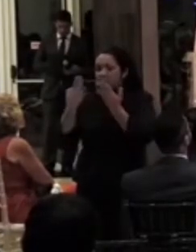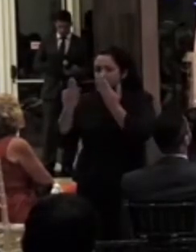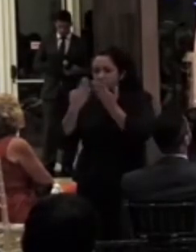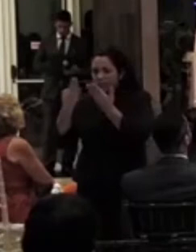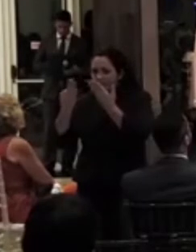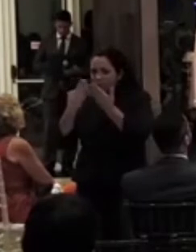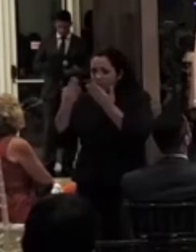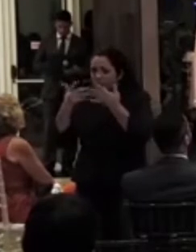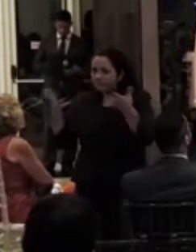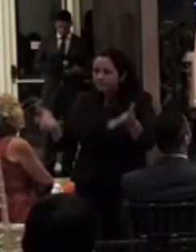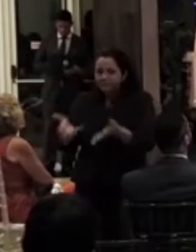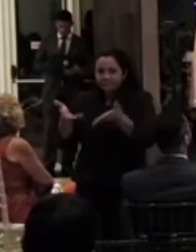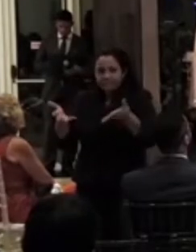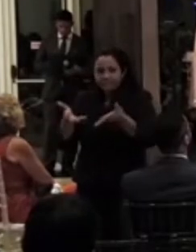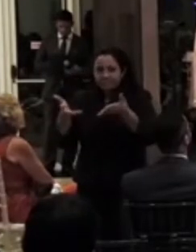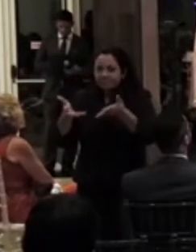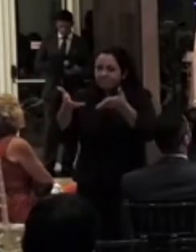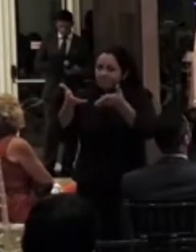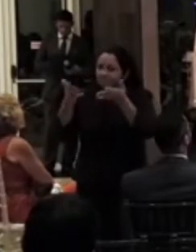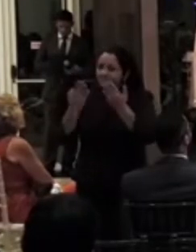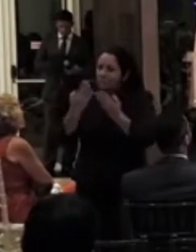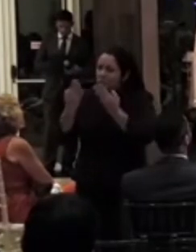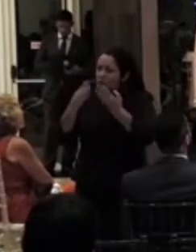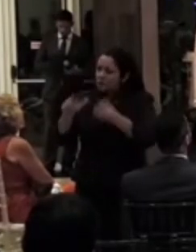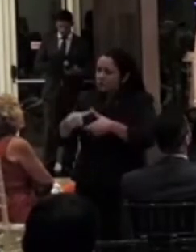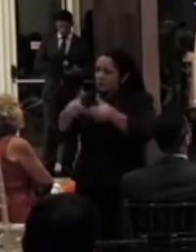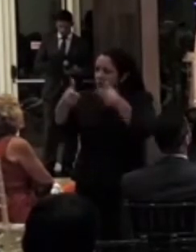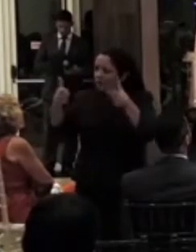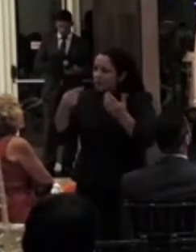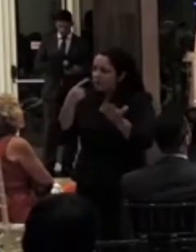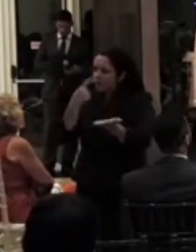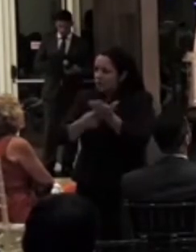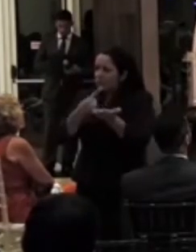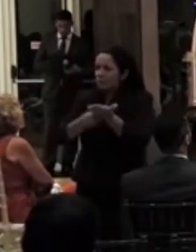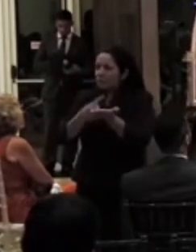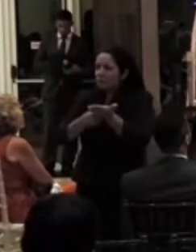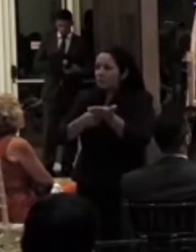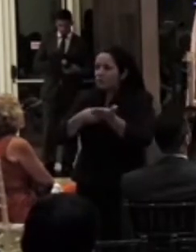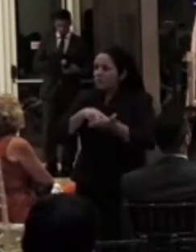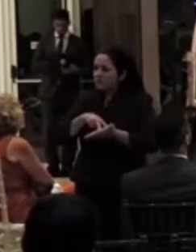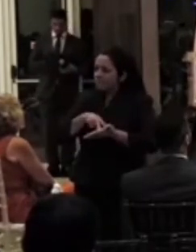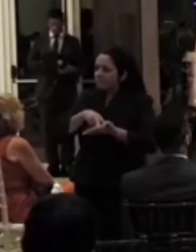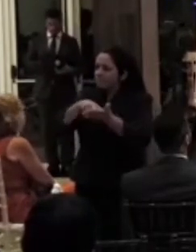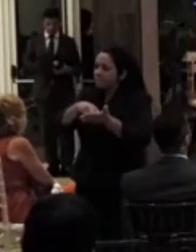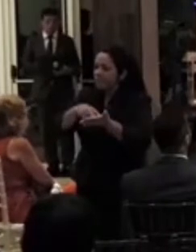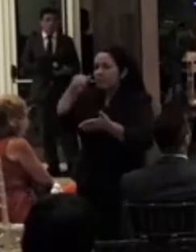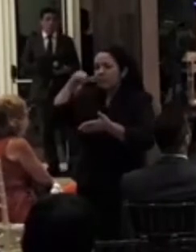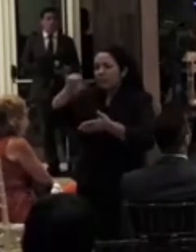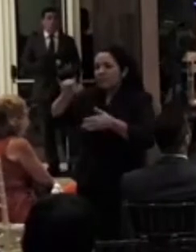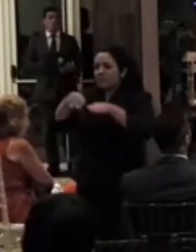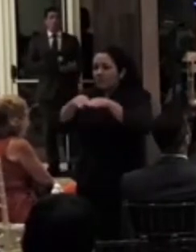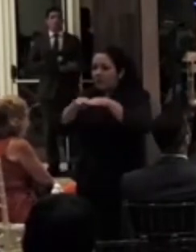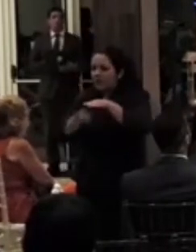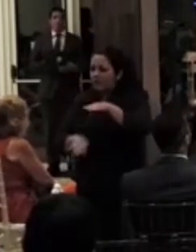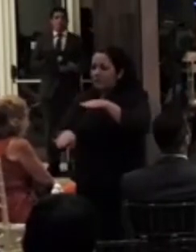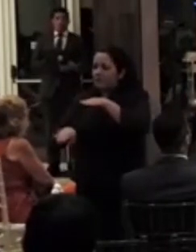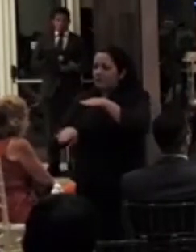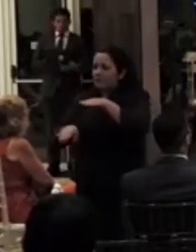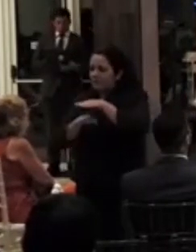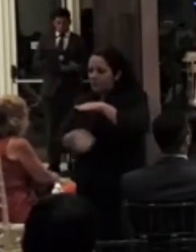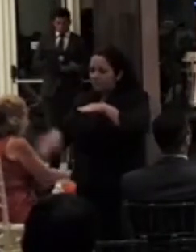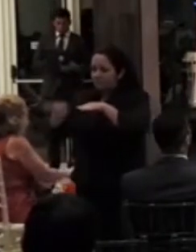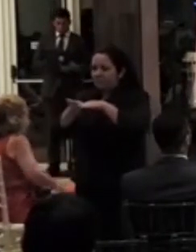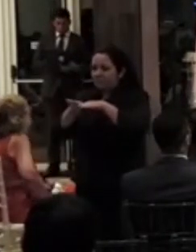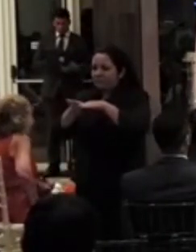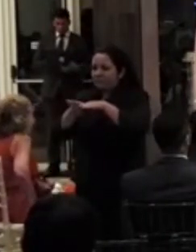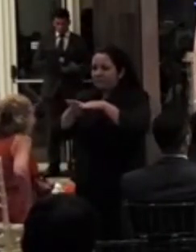uma psicologia plural, diversa e comprometida com o enfrentamento das desigualdades sociais. Nesse